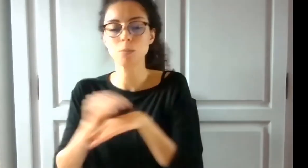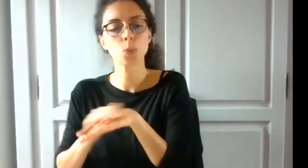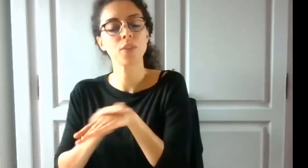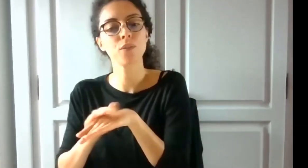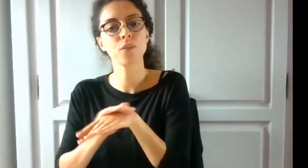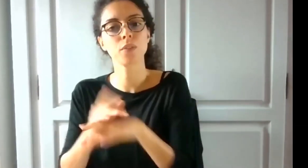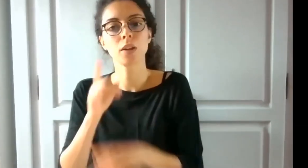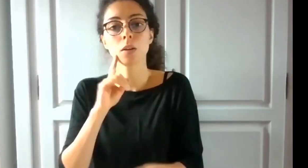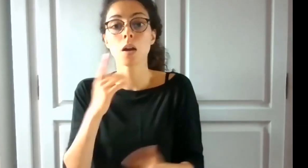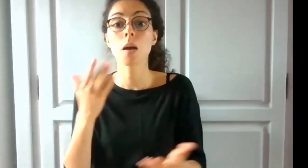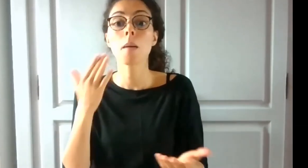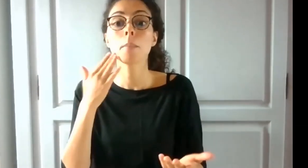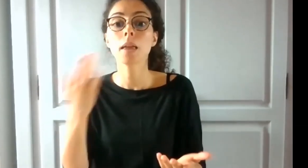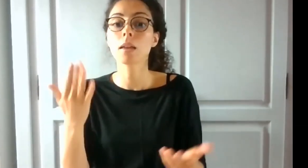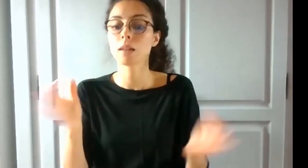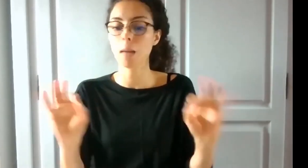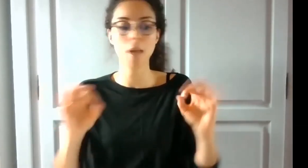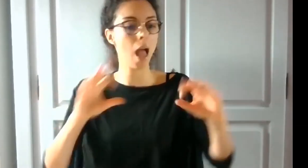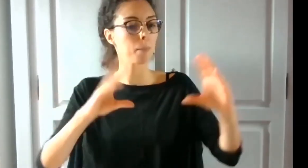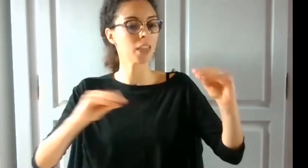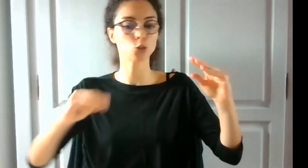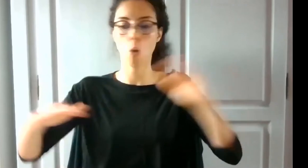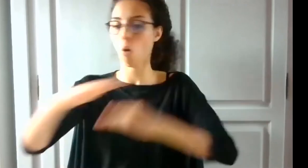sans l'aménagement de postes